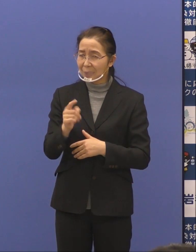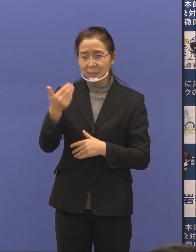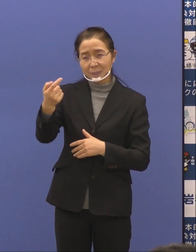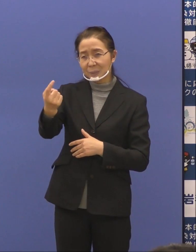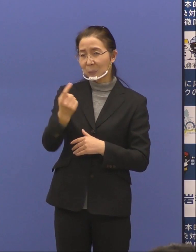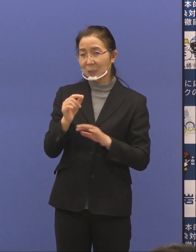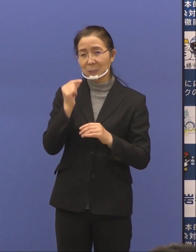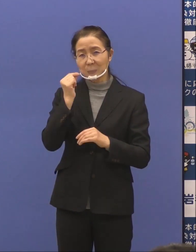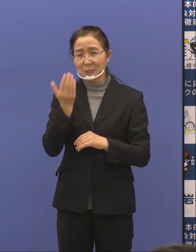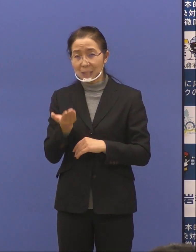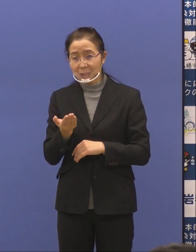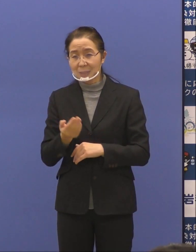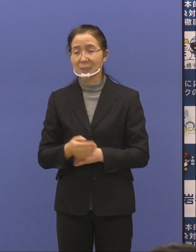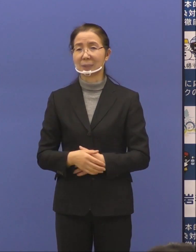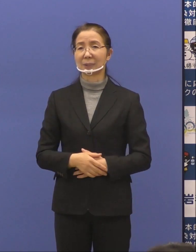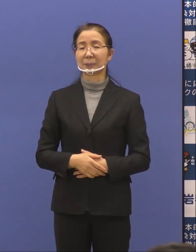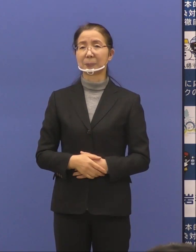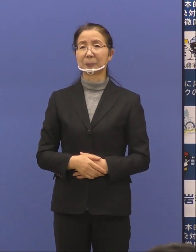ください。